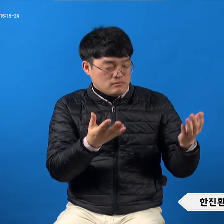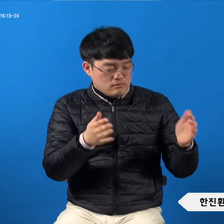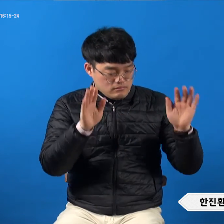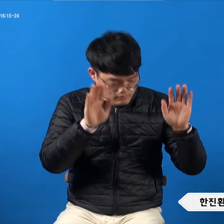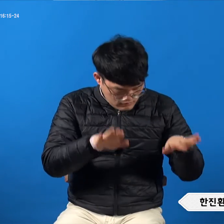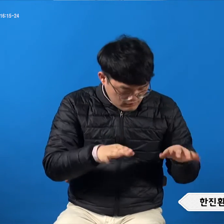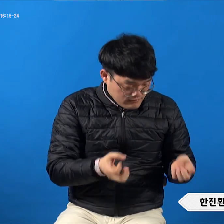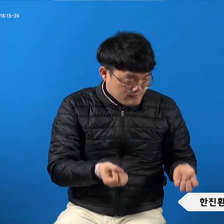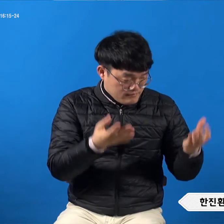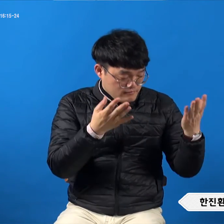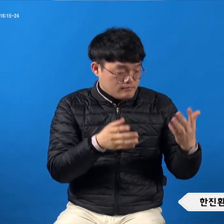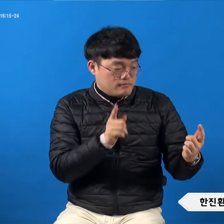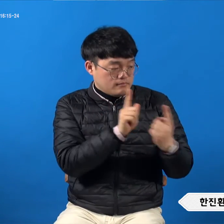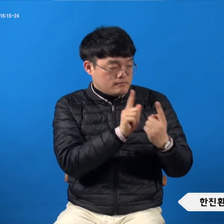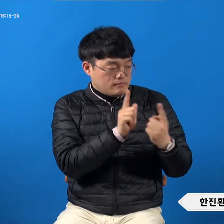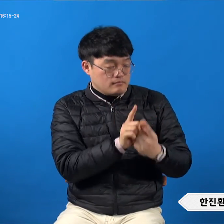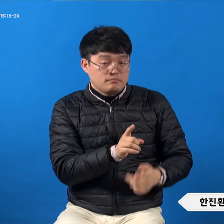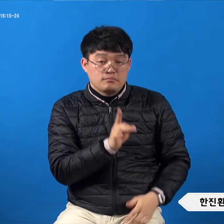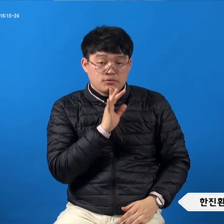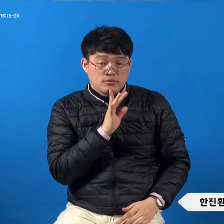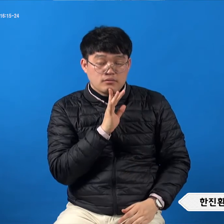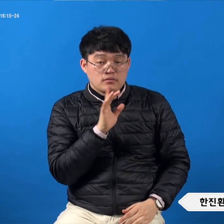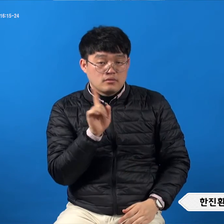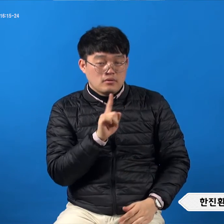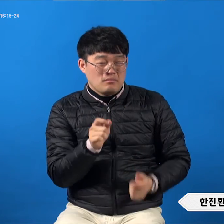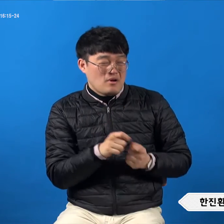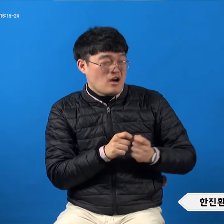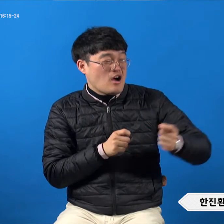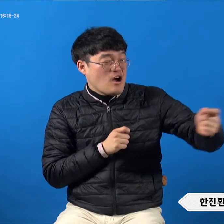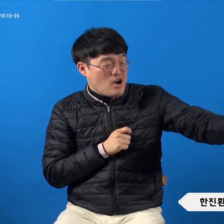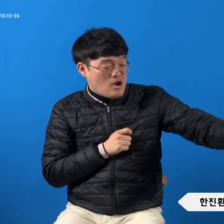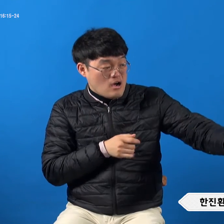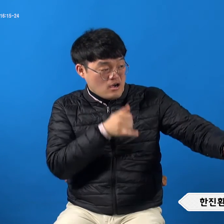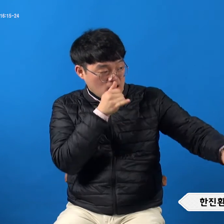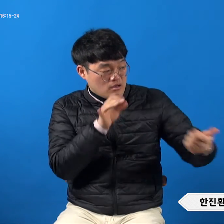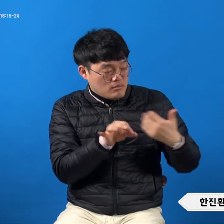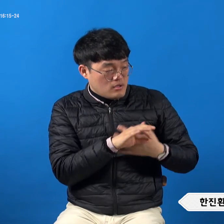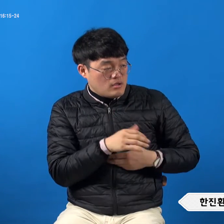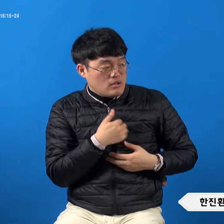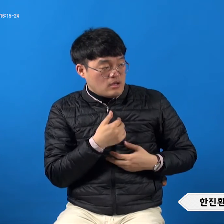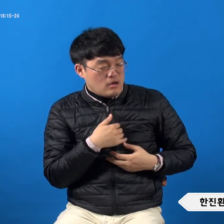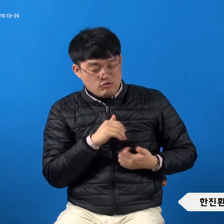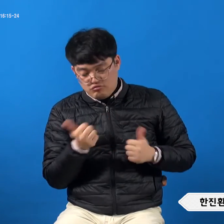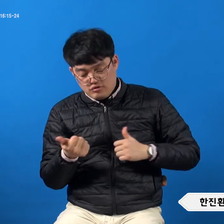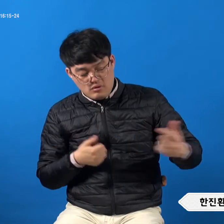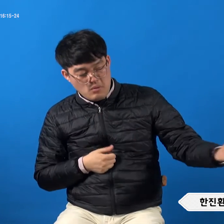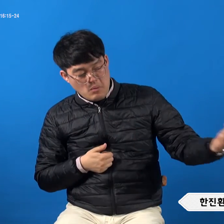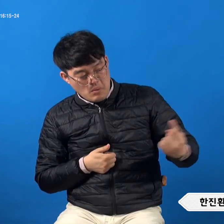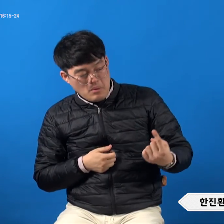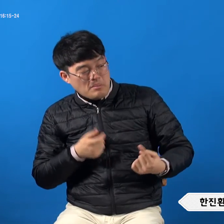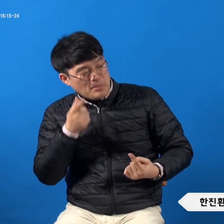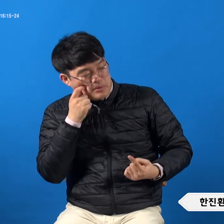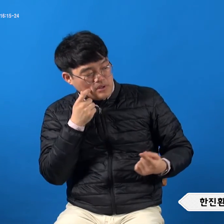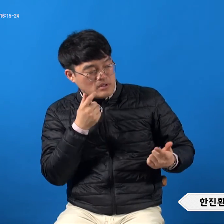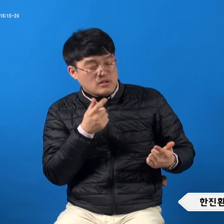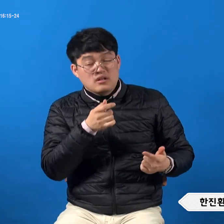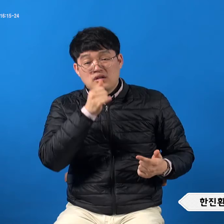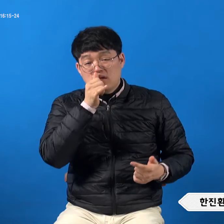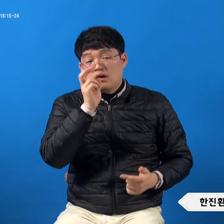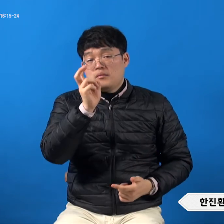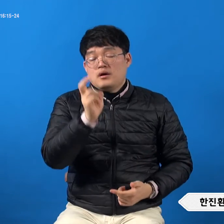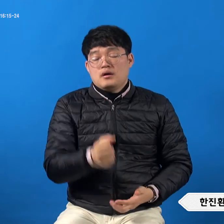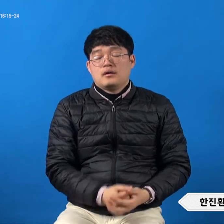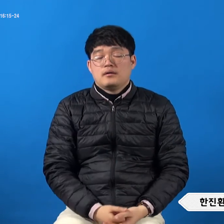말까 합니다. 뿔뿔이 흩어져서 살면, 멀리 떨어져서 살면 내가 죽어도 아마 오지도 못할 사람도 있을 겁니다.